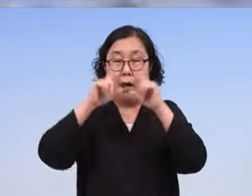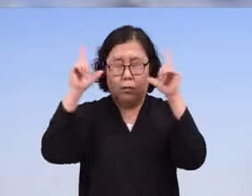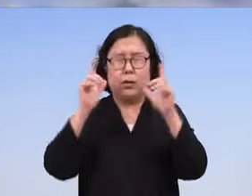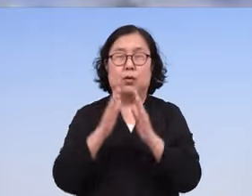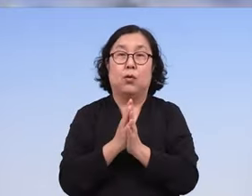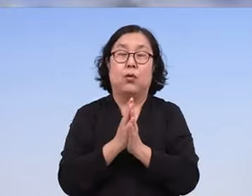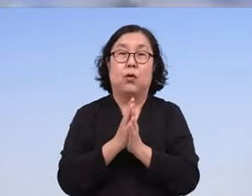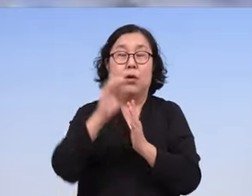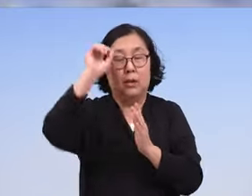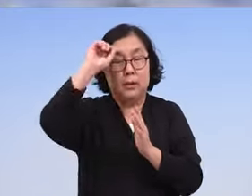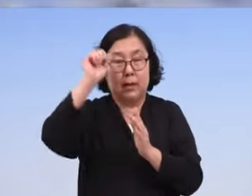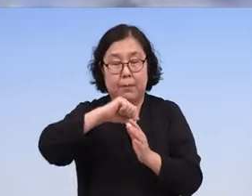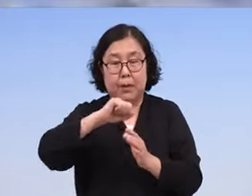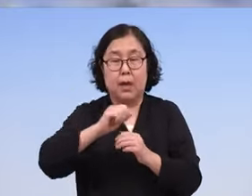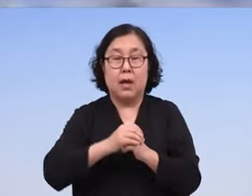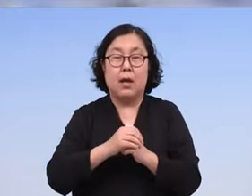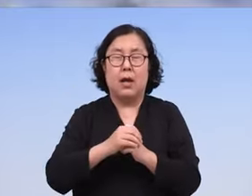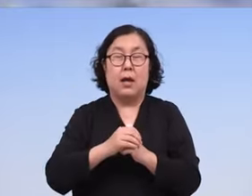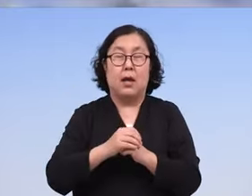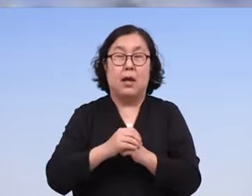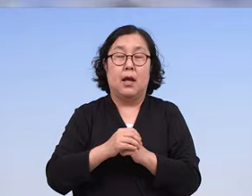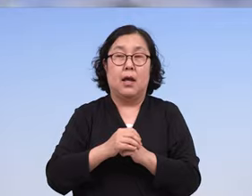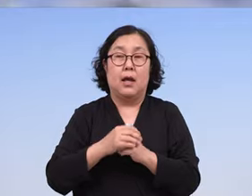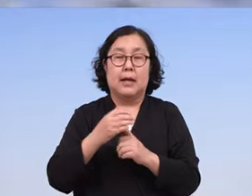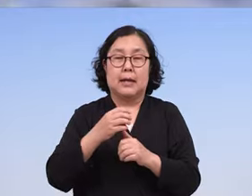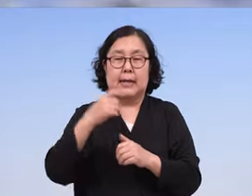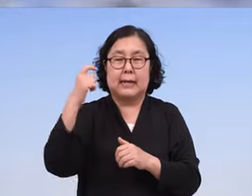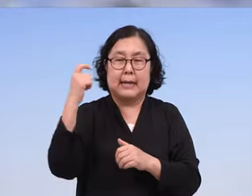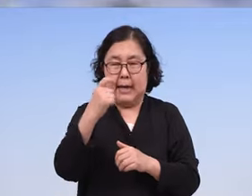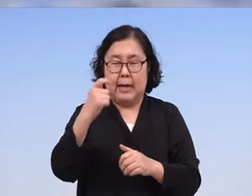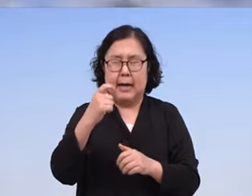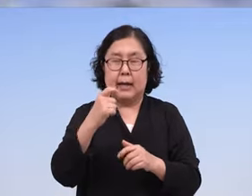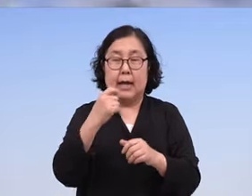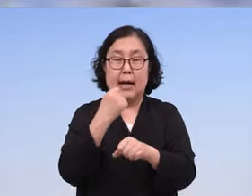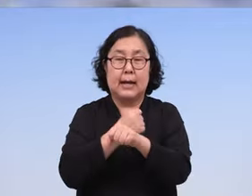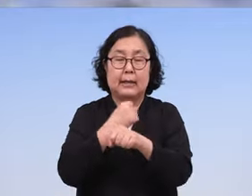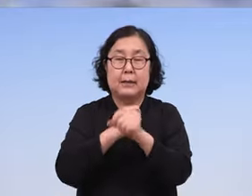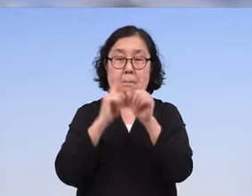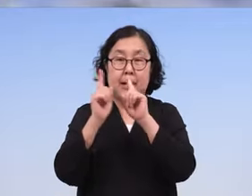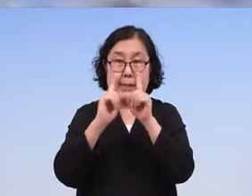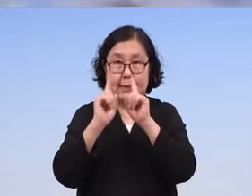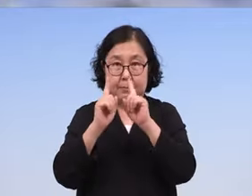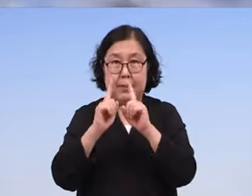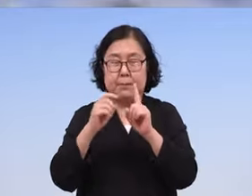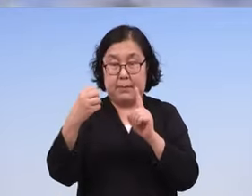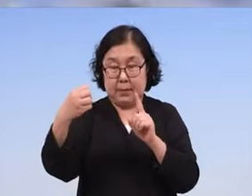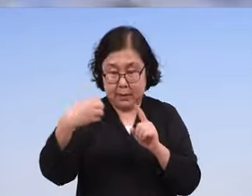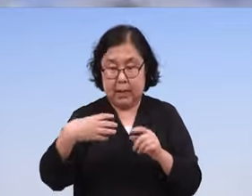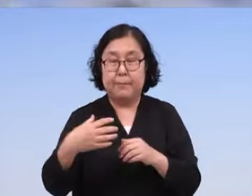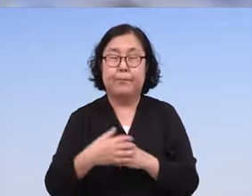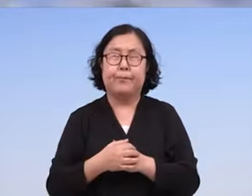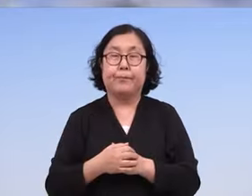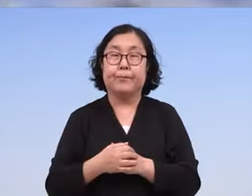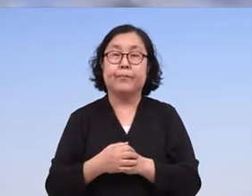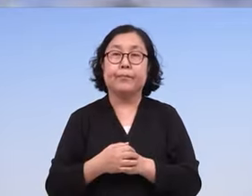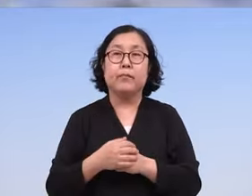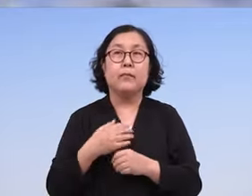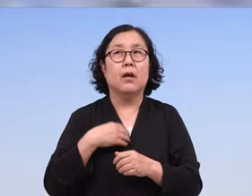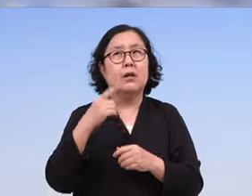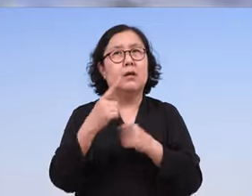눌리고 그리고는 새벽에 잠을 깨우셔가지고 제게 강력하게 던지신 메시지가 이거거든. 그때